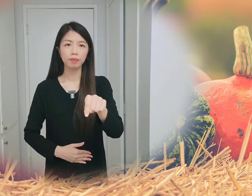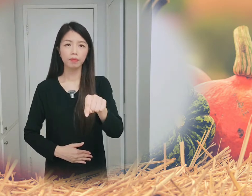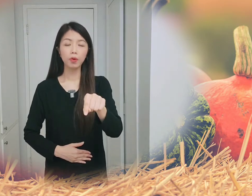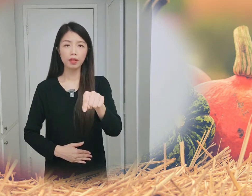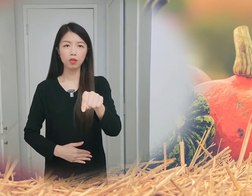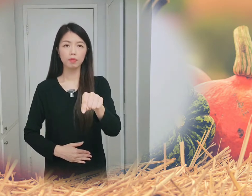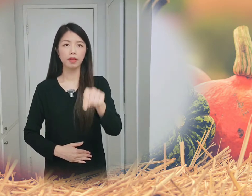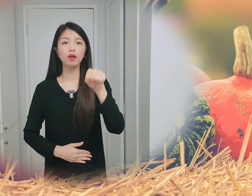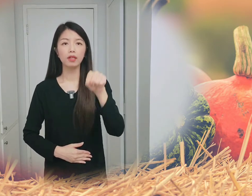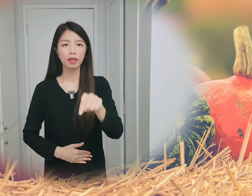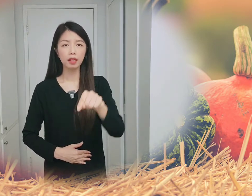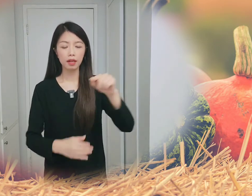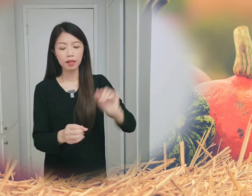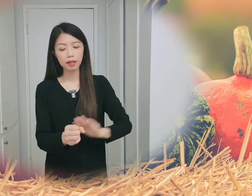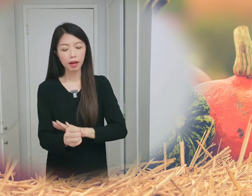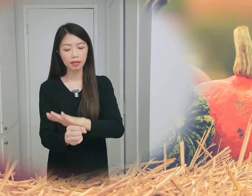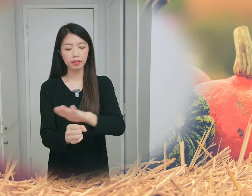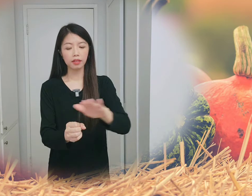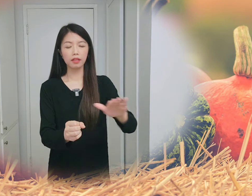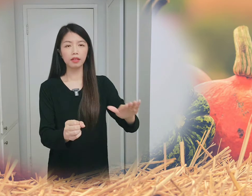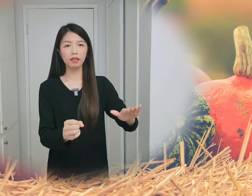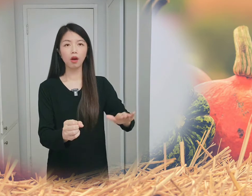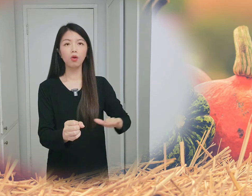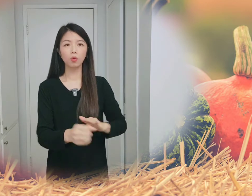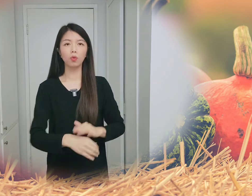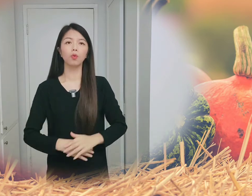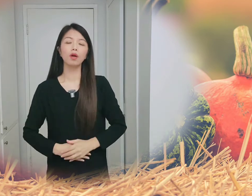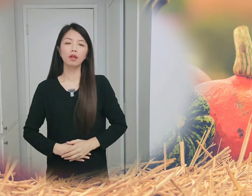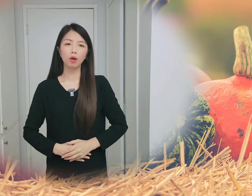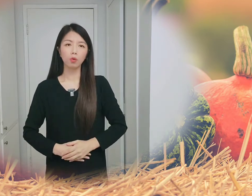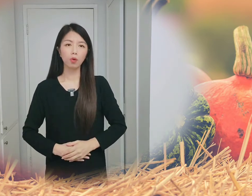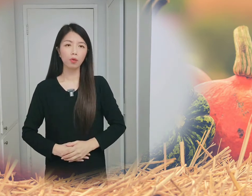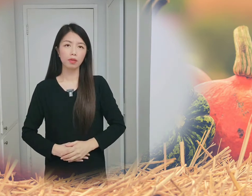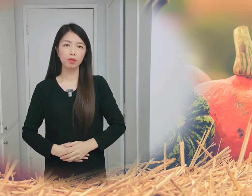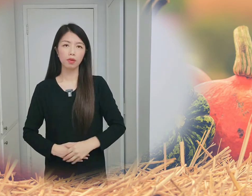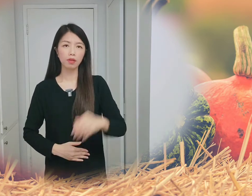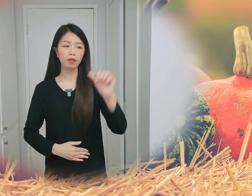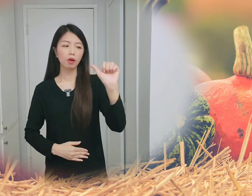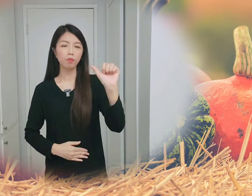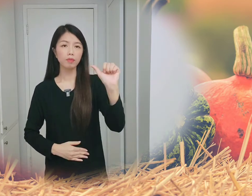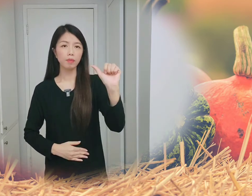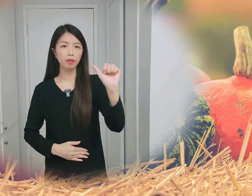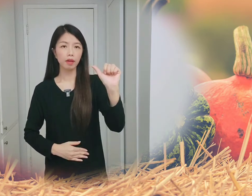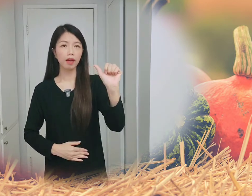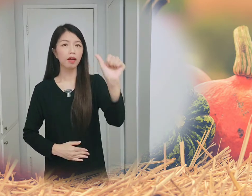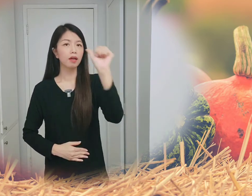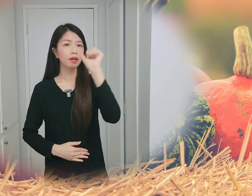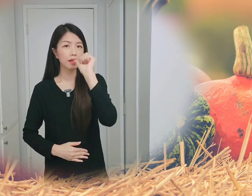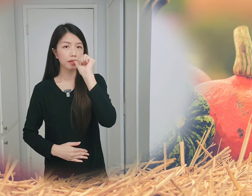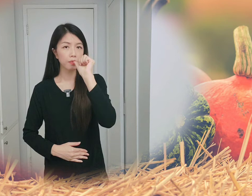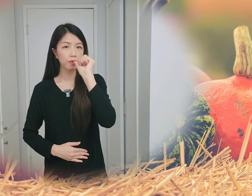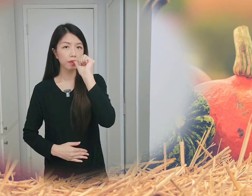이, 포인팅 해주시면 돼요. 이 사랑은 결코, 결코라고 한 뜻의 수어는 엄지만